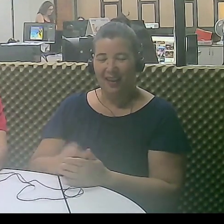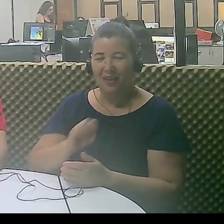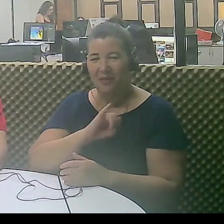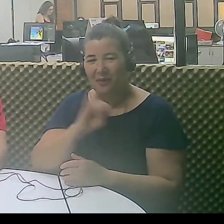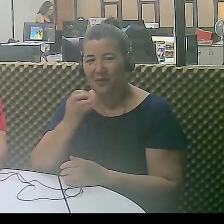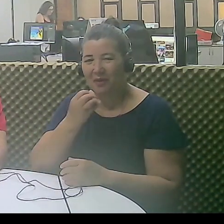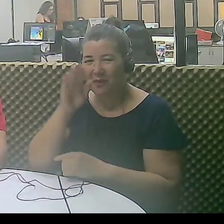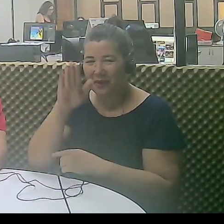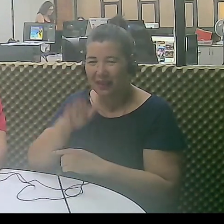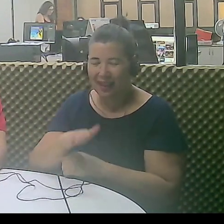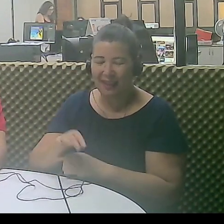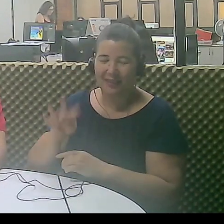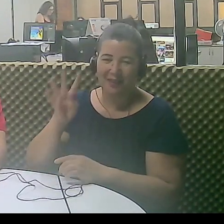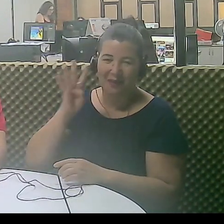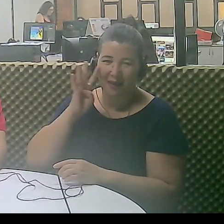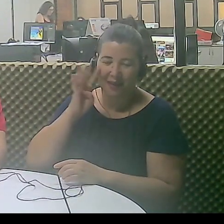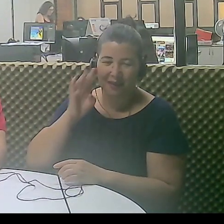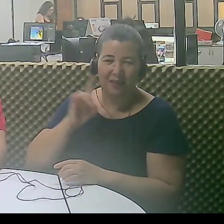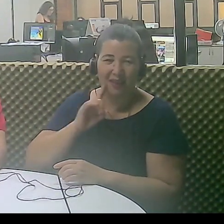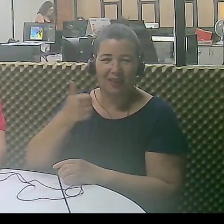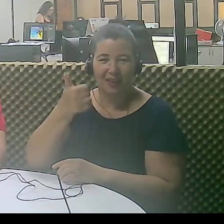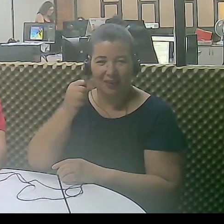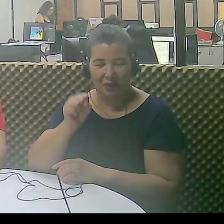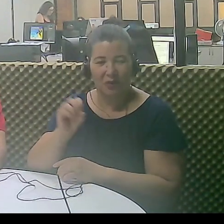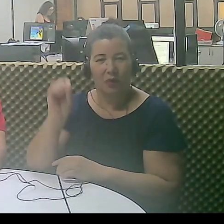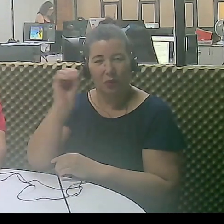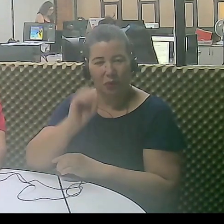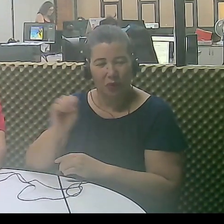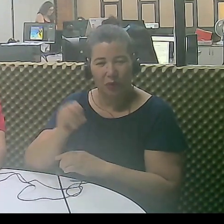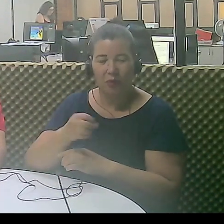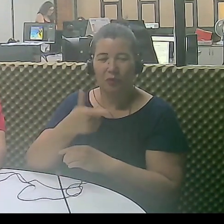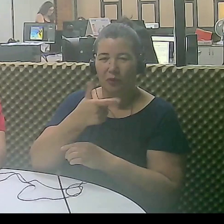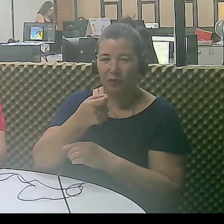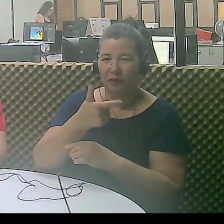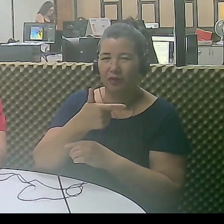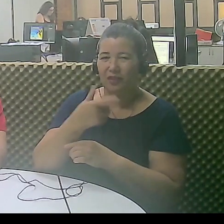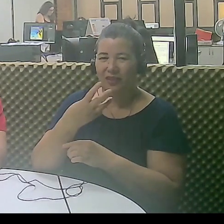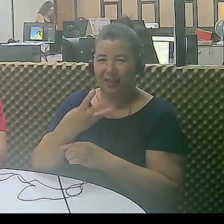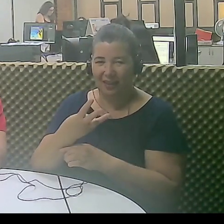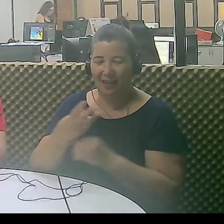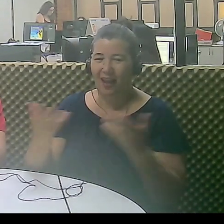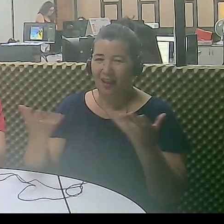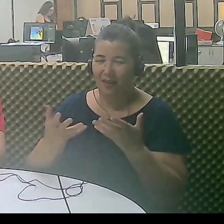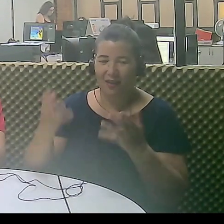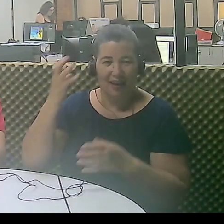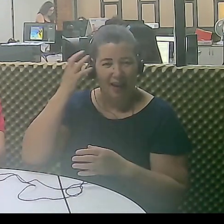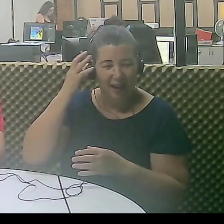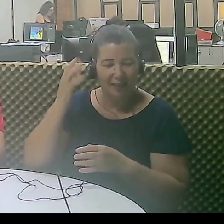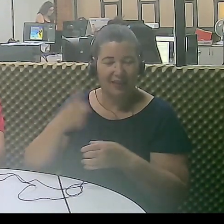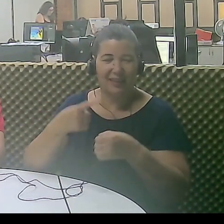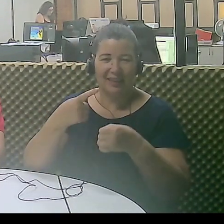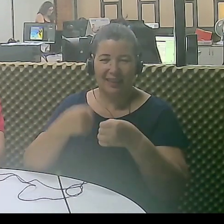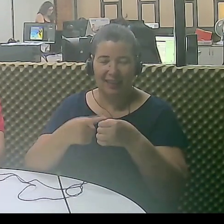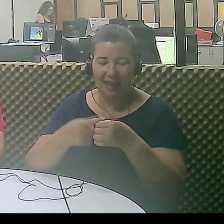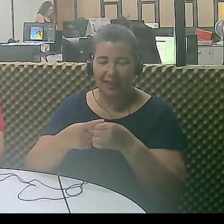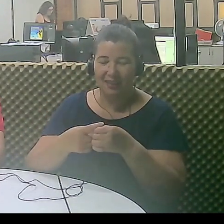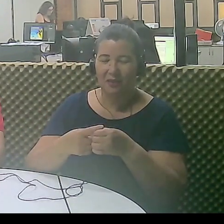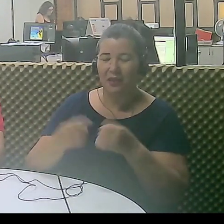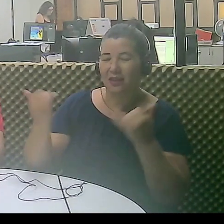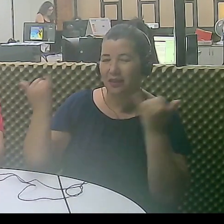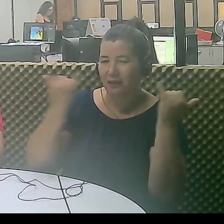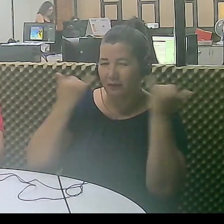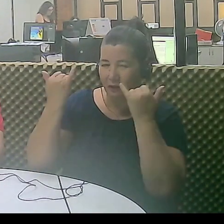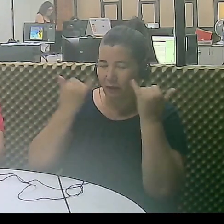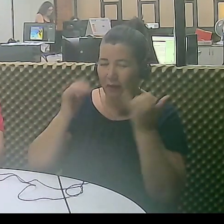Olá, boa tarde. Hoje é quarta-feira, dia 18 de outubro de 2023. Está no ar a rádio Nossa Cidade com boletim de notícias sobre o que de